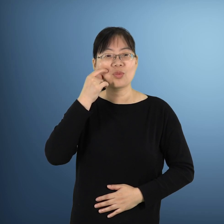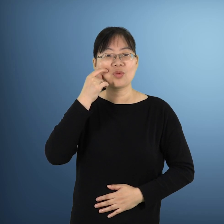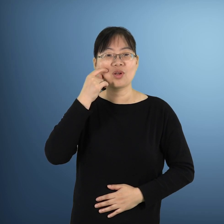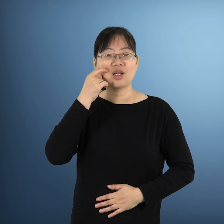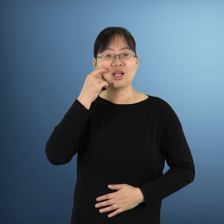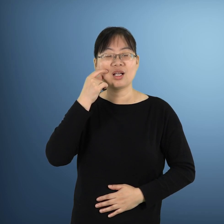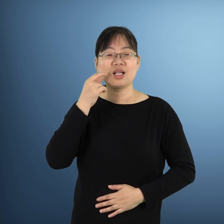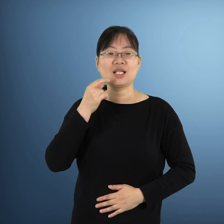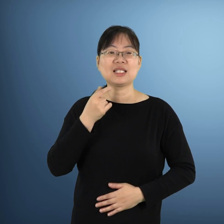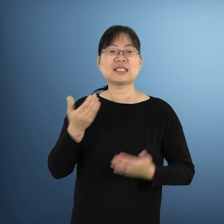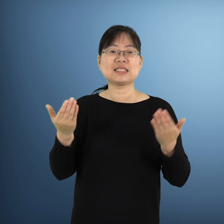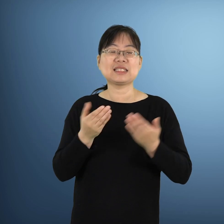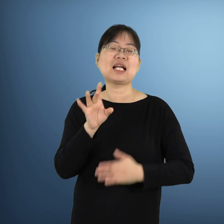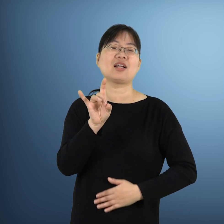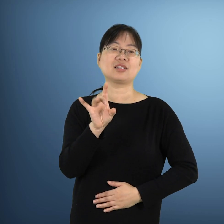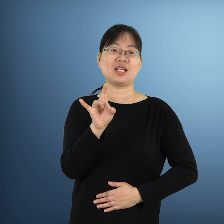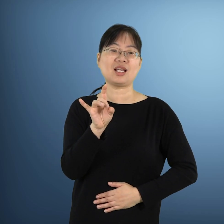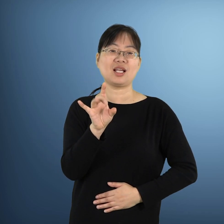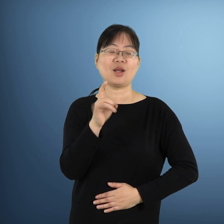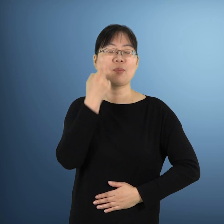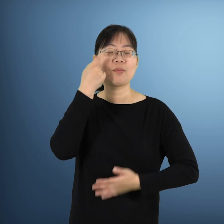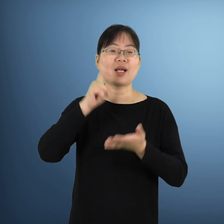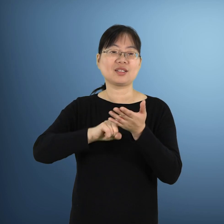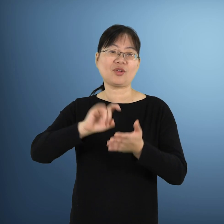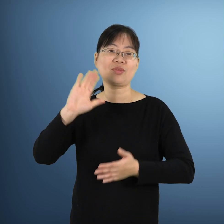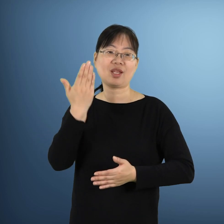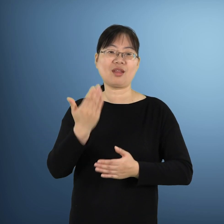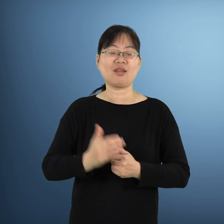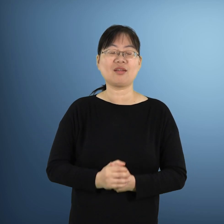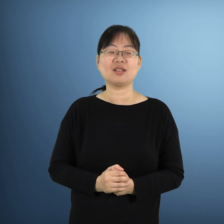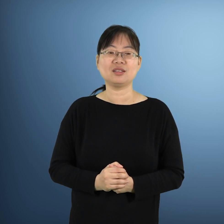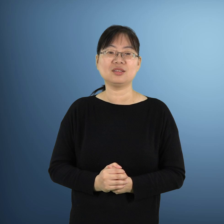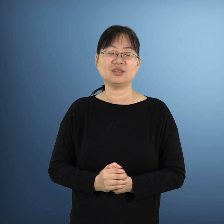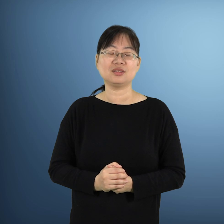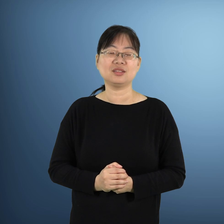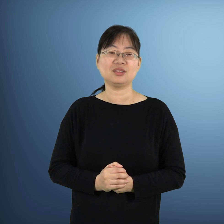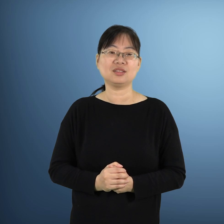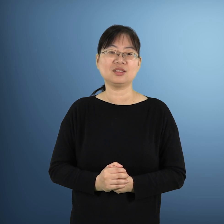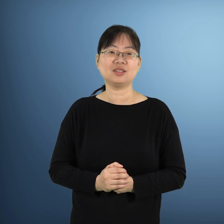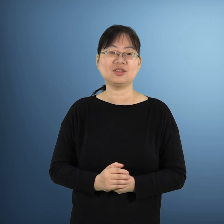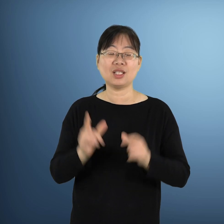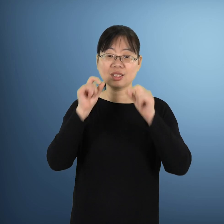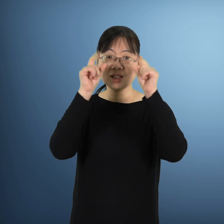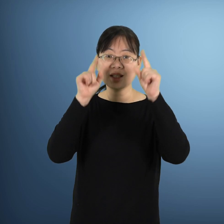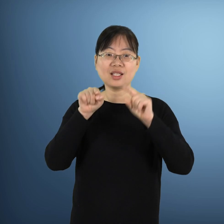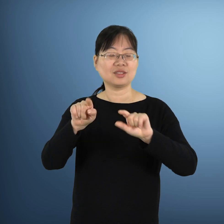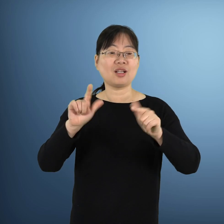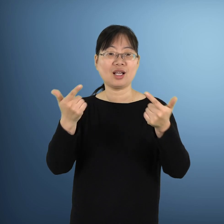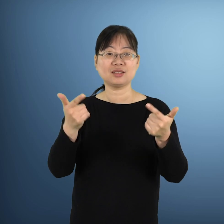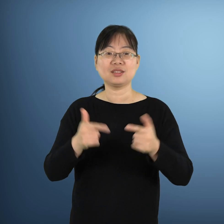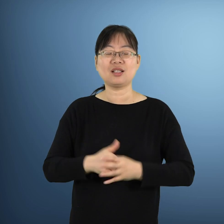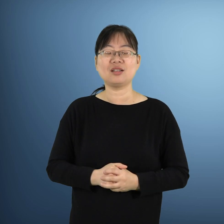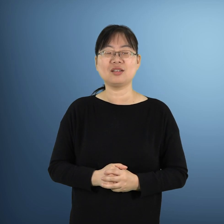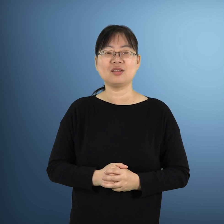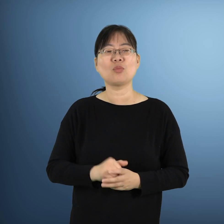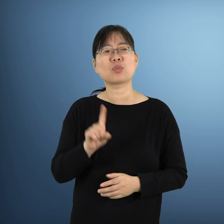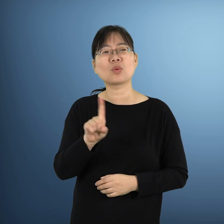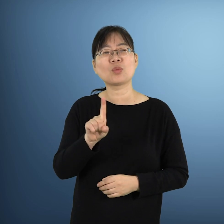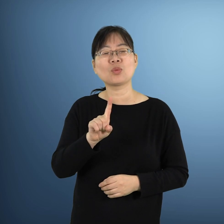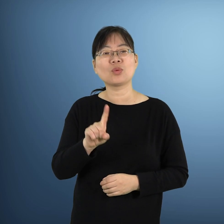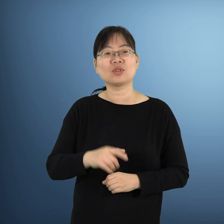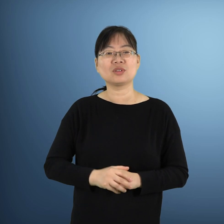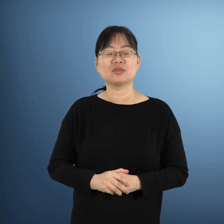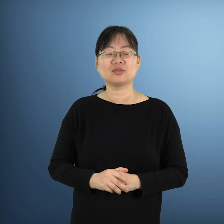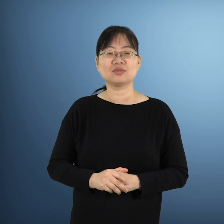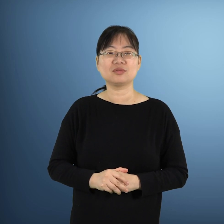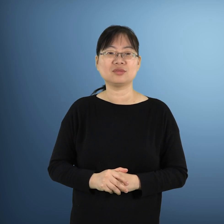못했던 사실 하나가 발견이 돼요. 발견이 되는 거죠. 우리가 깨닫는 게 아니고 뭐냐 하면